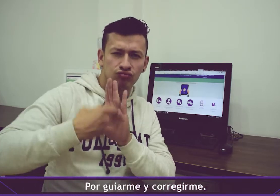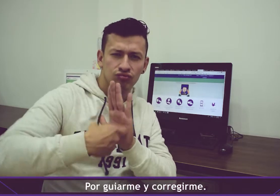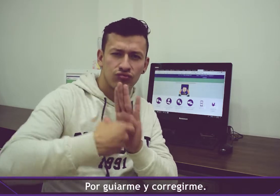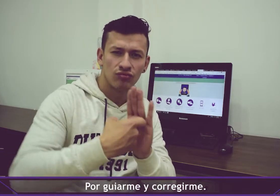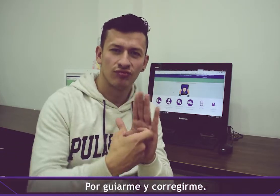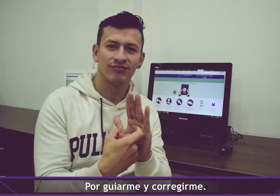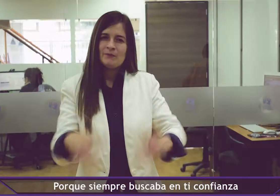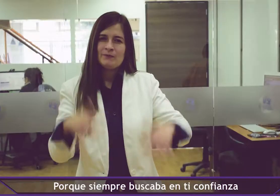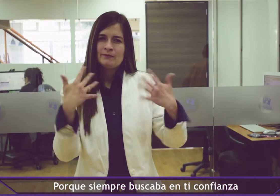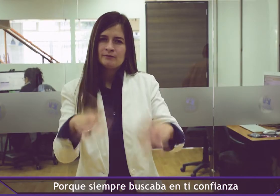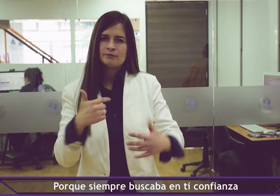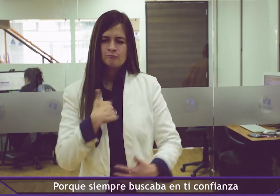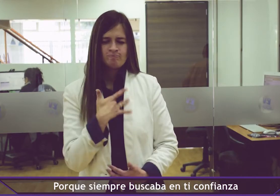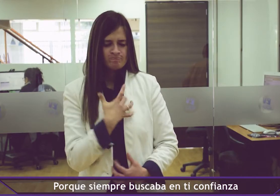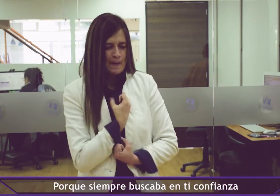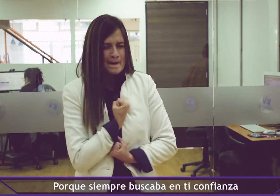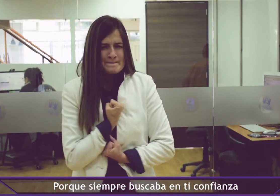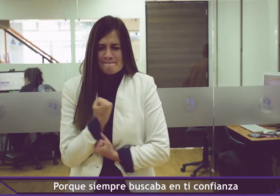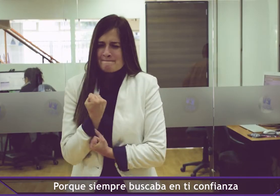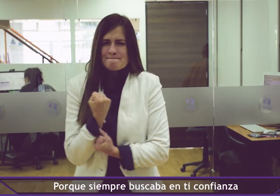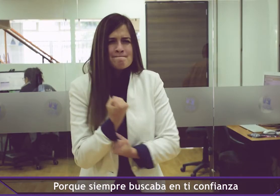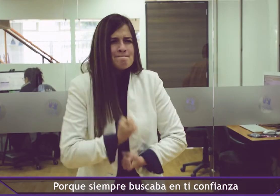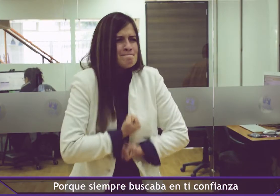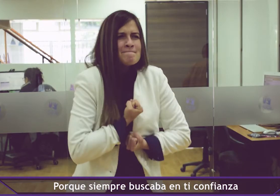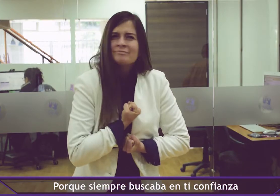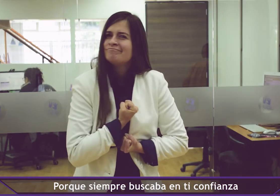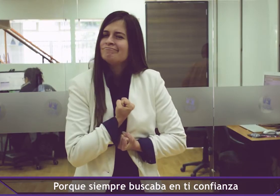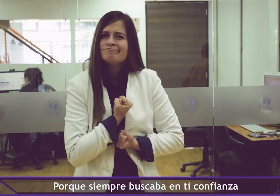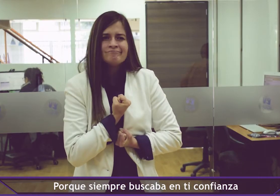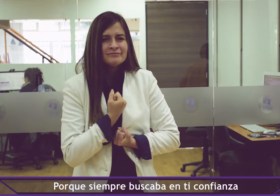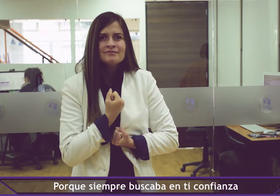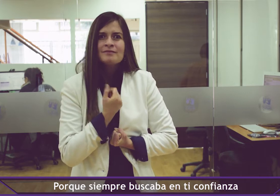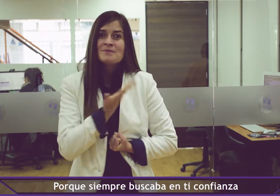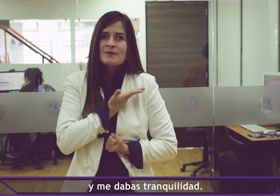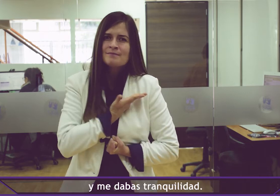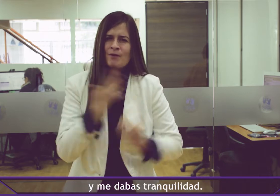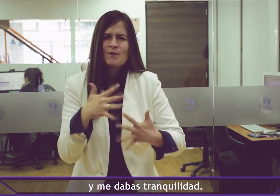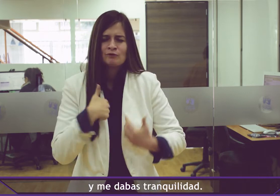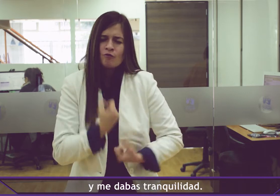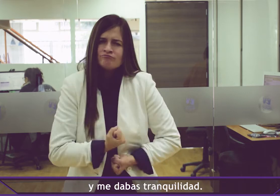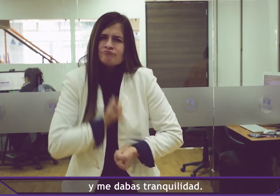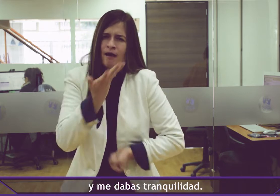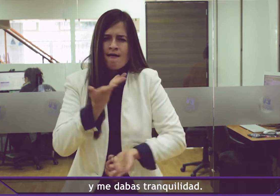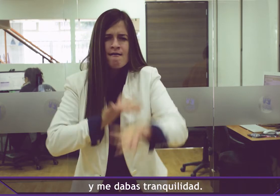porque siempre buscaba en ti confianza y me dabas tranquilidad,